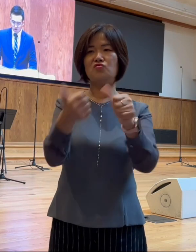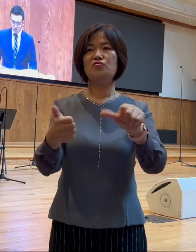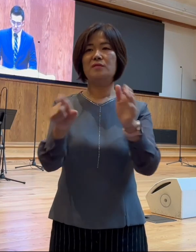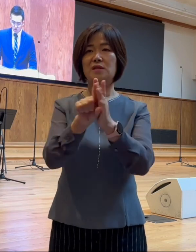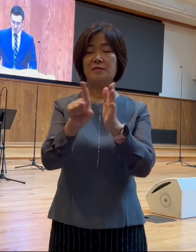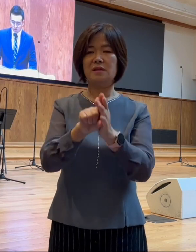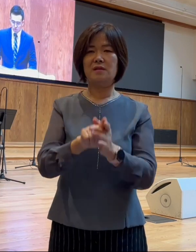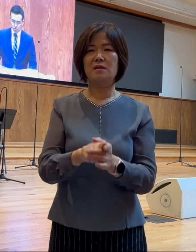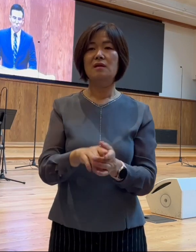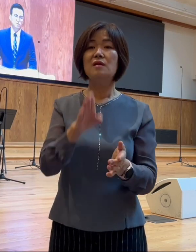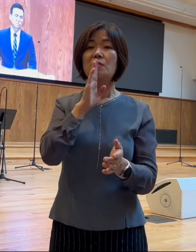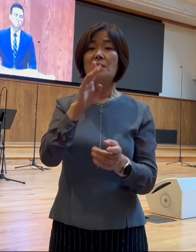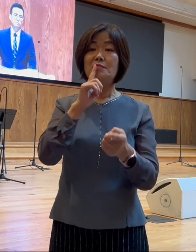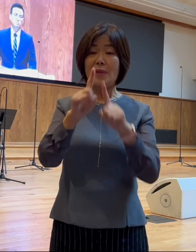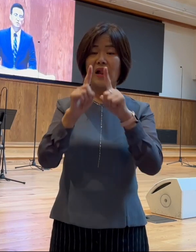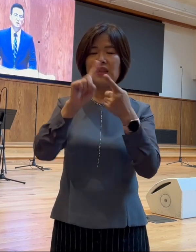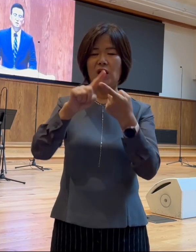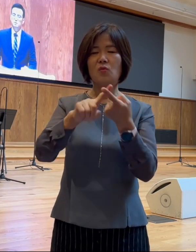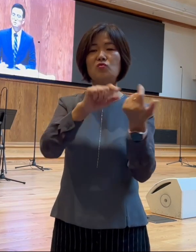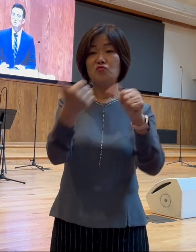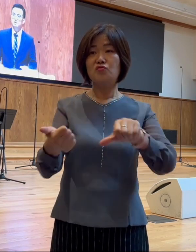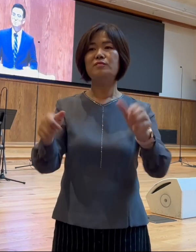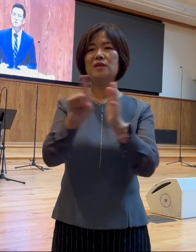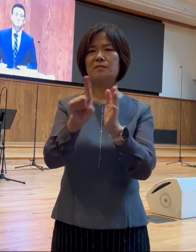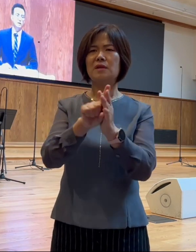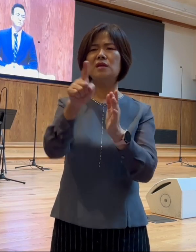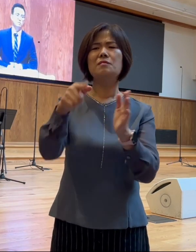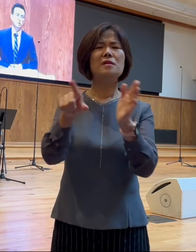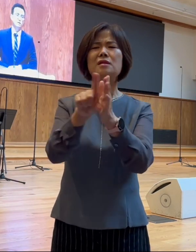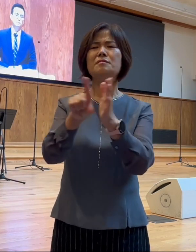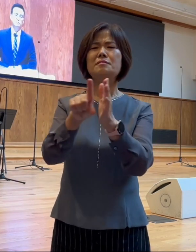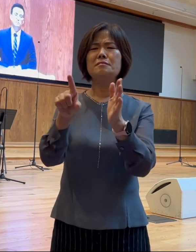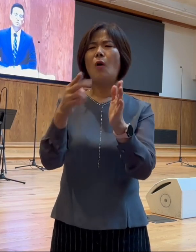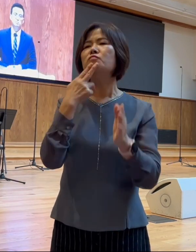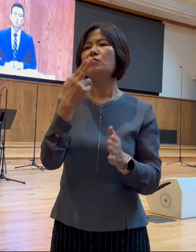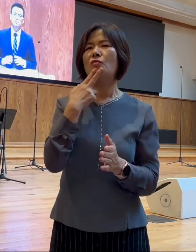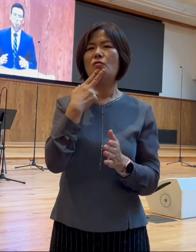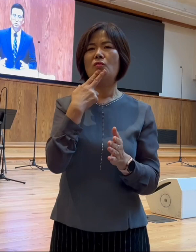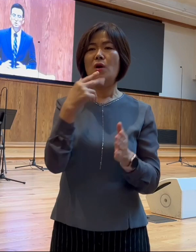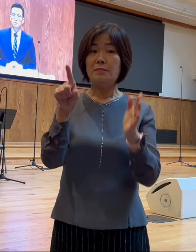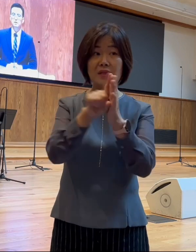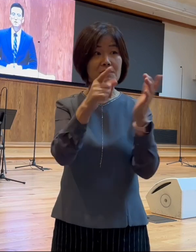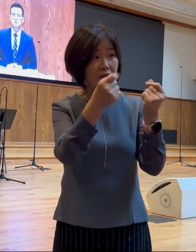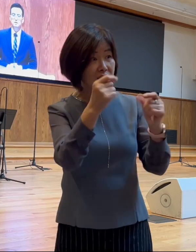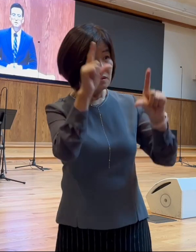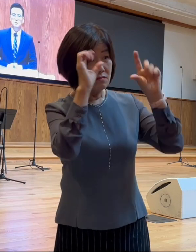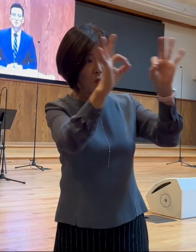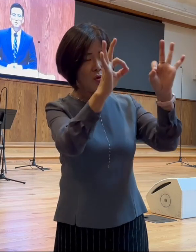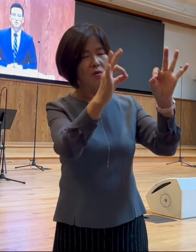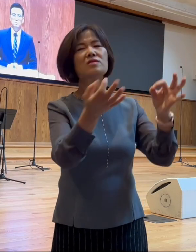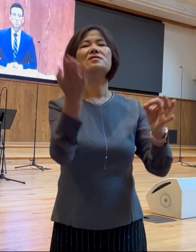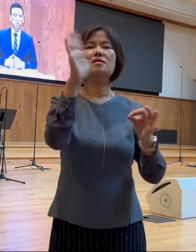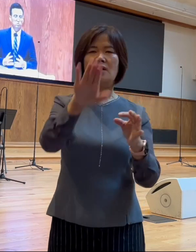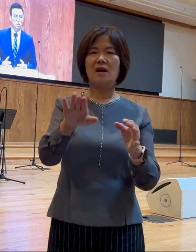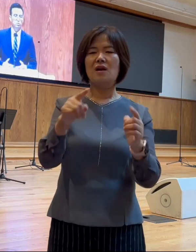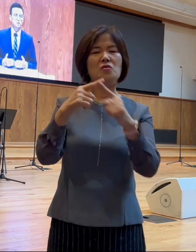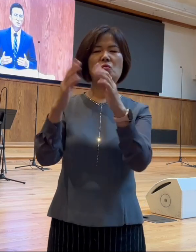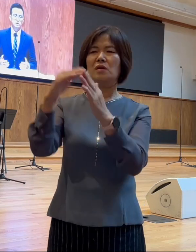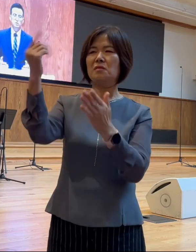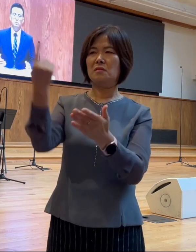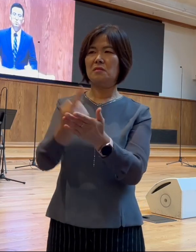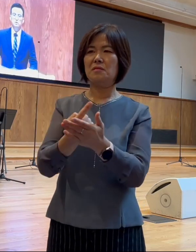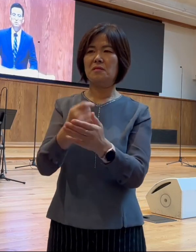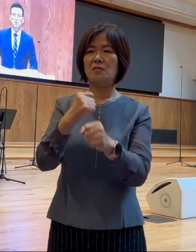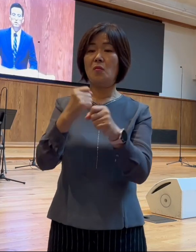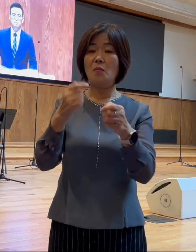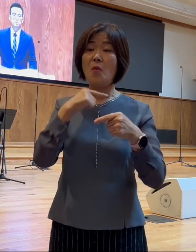말 그대로 죽은 믿음. 이 믿음은 사실 믿음이 아닙니다. 믿음처럼 보이지만 교회도 나오고 신앙생활도